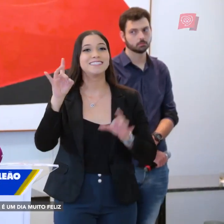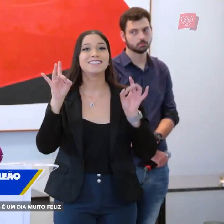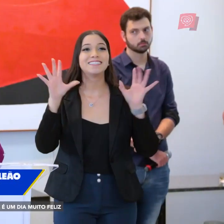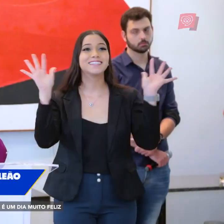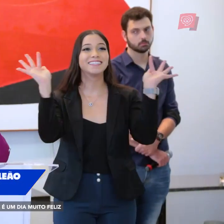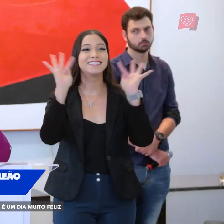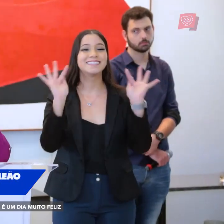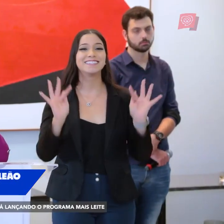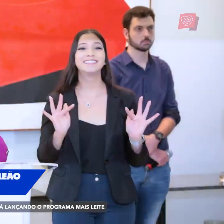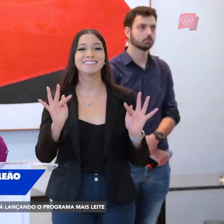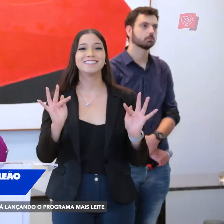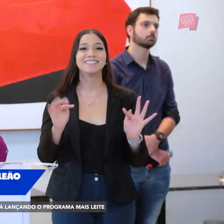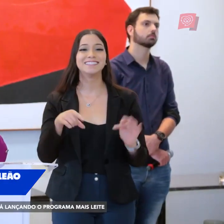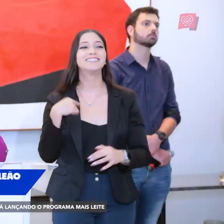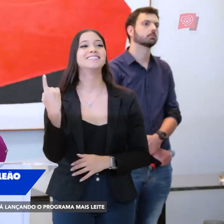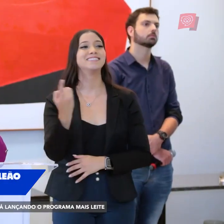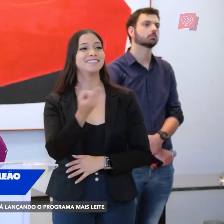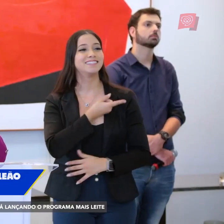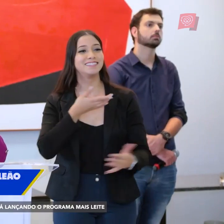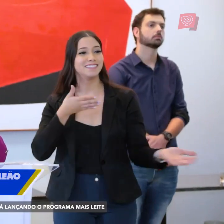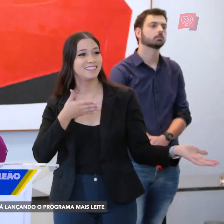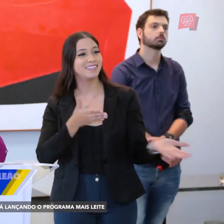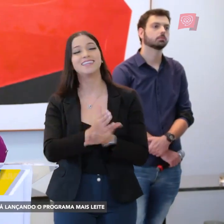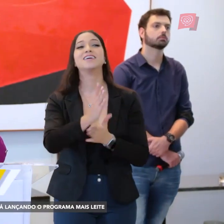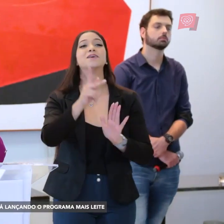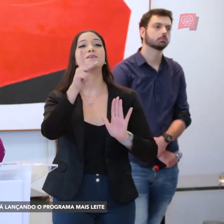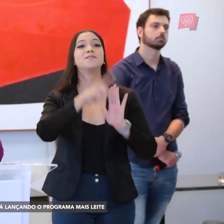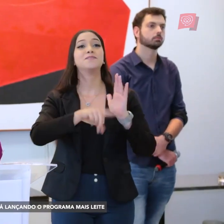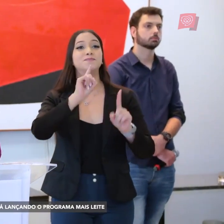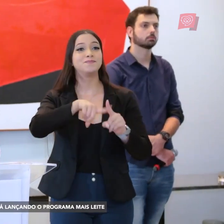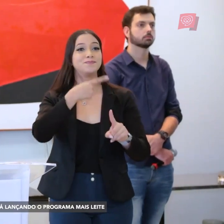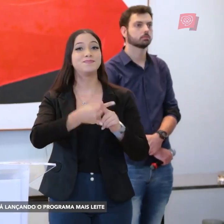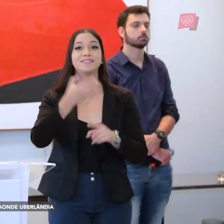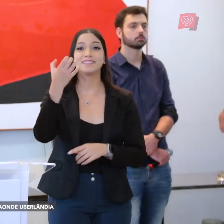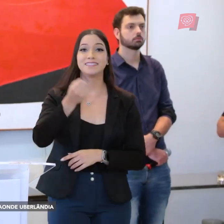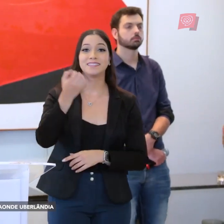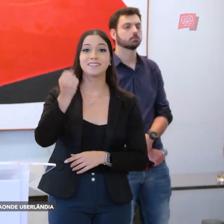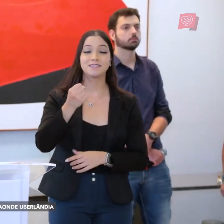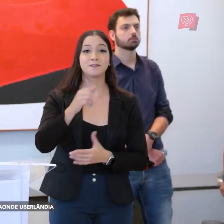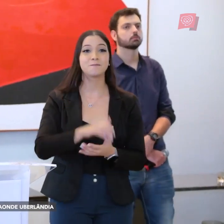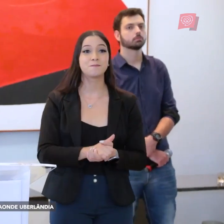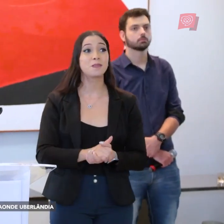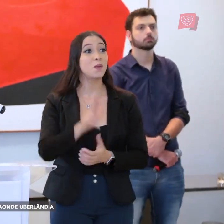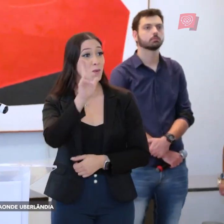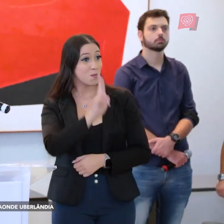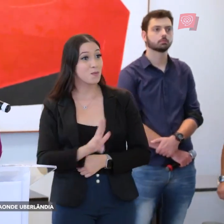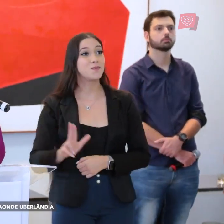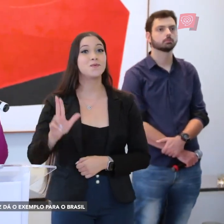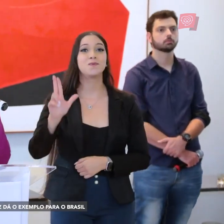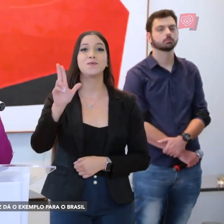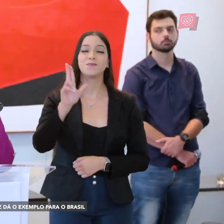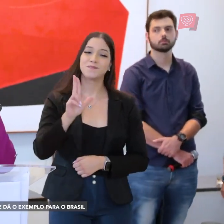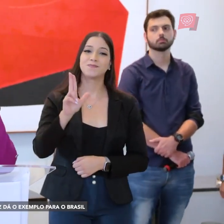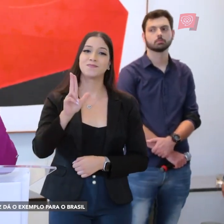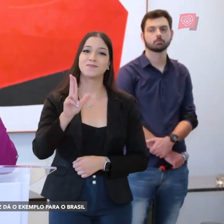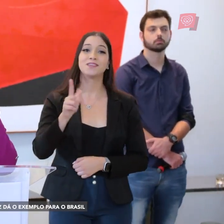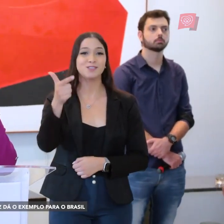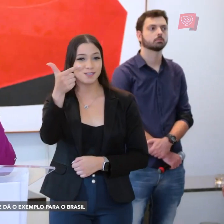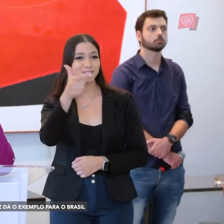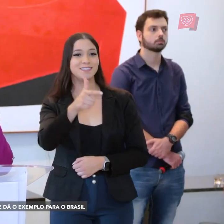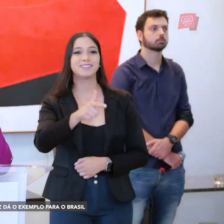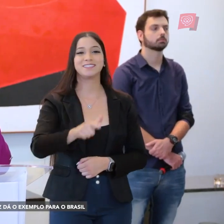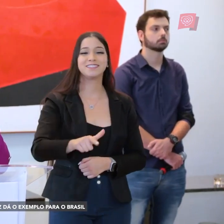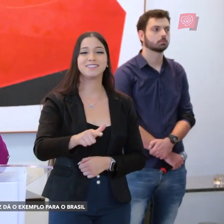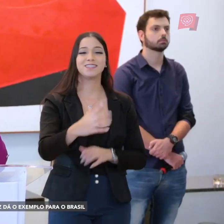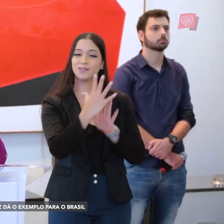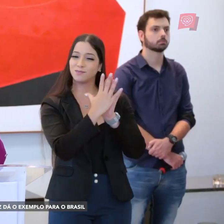muito feliz, onde a gente está lançando o programa Mais Leite e onde Uberlândia mais uma vez